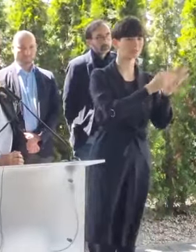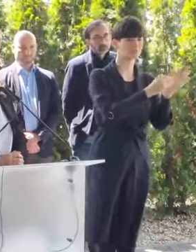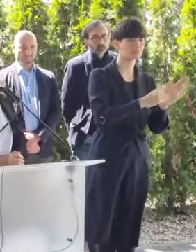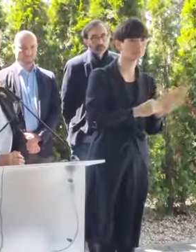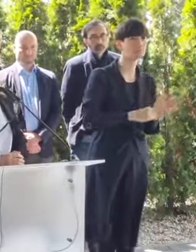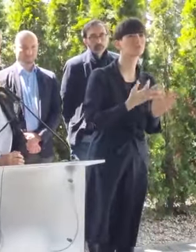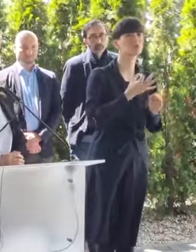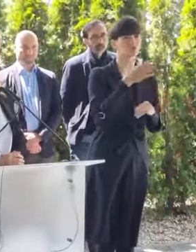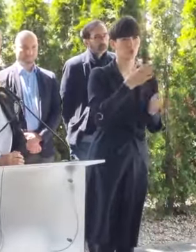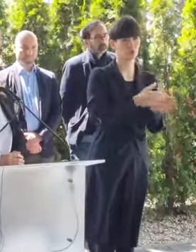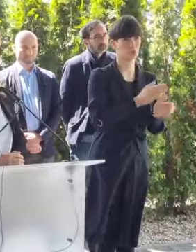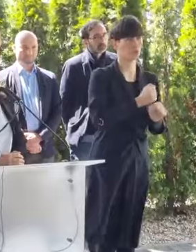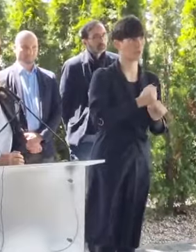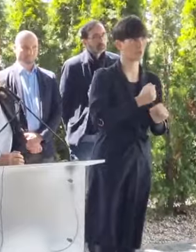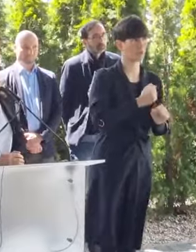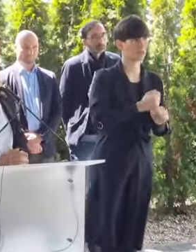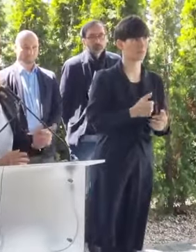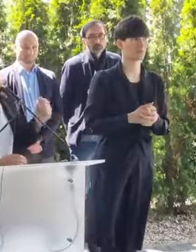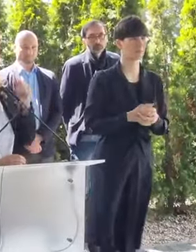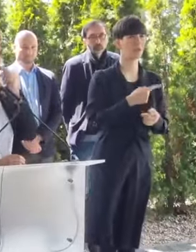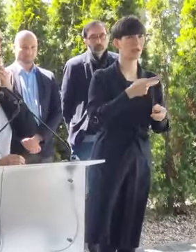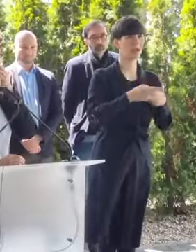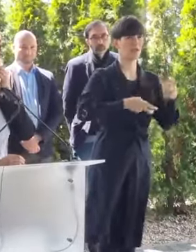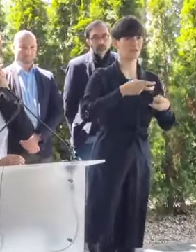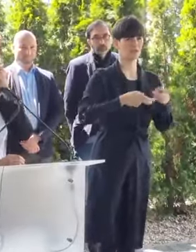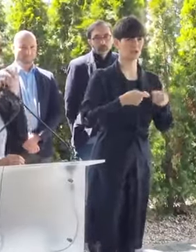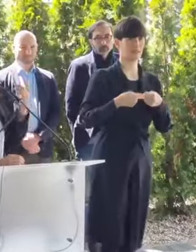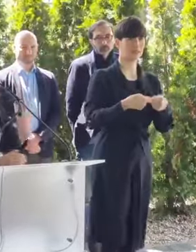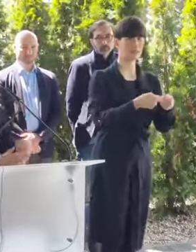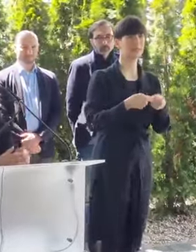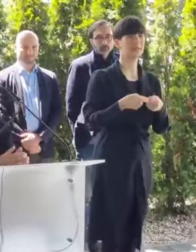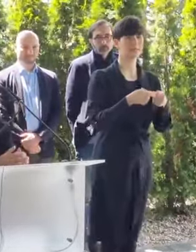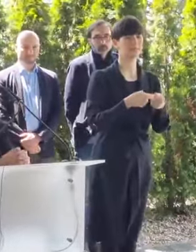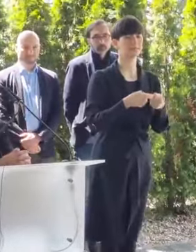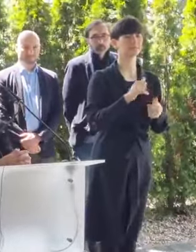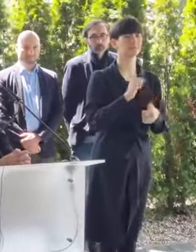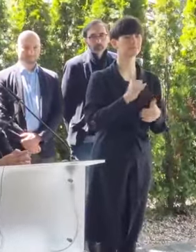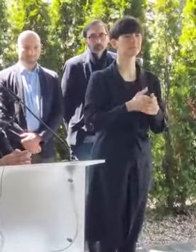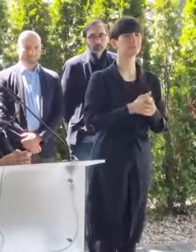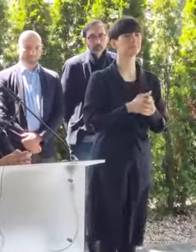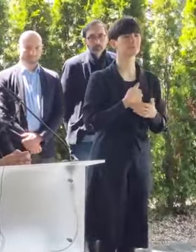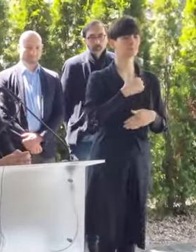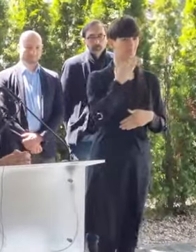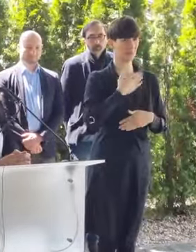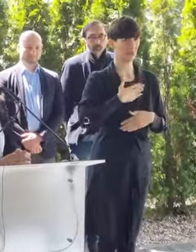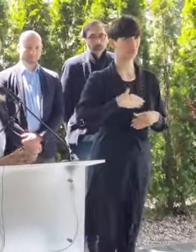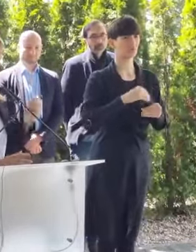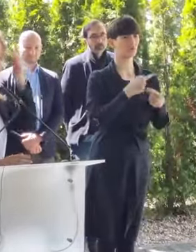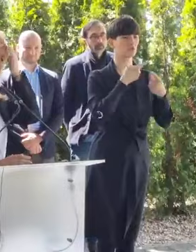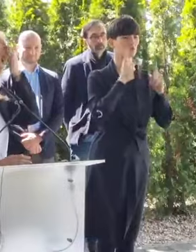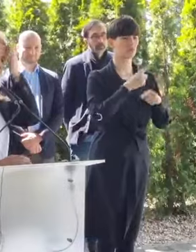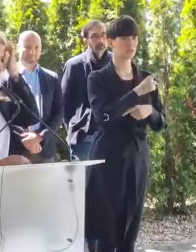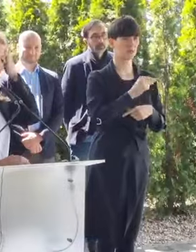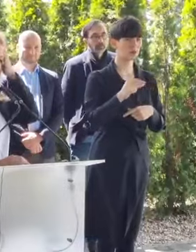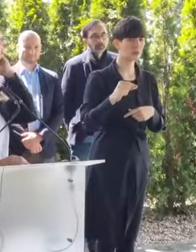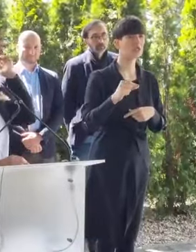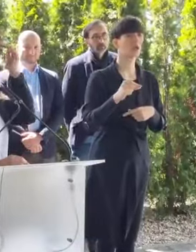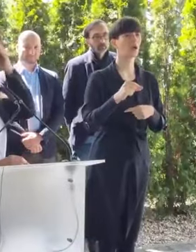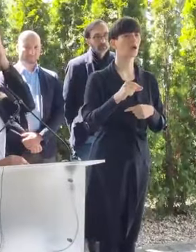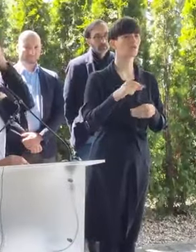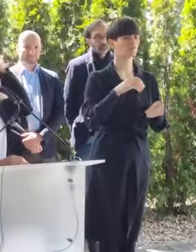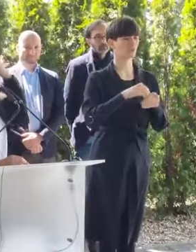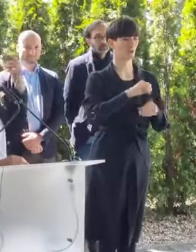mala uľahčiť. Ten vyšetrovateľský tím? Vyšetrovateľský tím, áno. Ja som veľmi rada, že vlastne Slovenská republika bola v